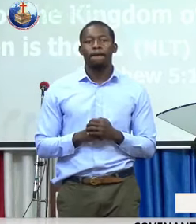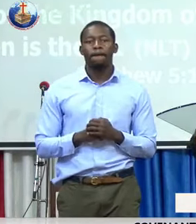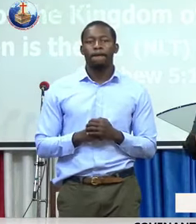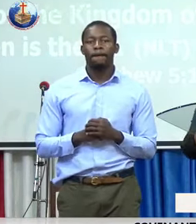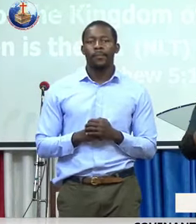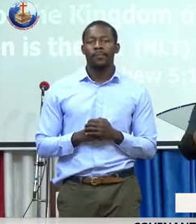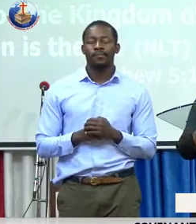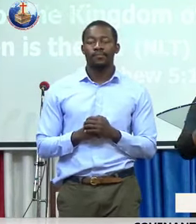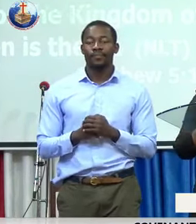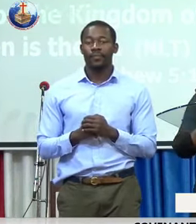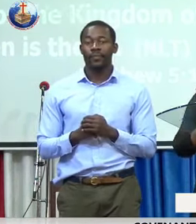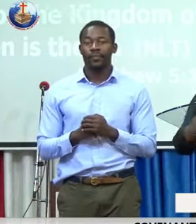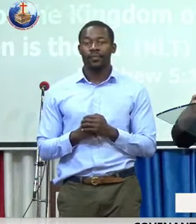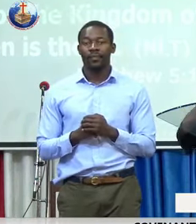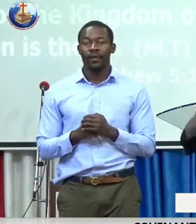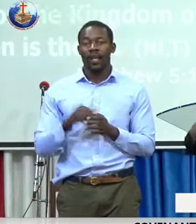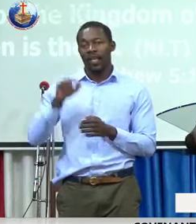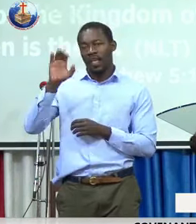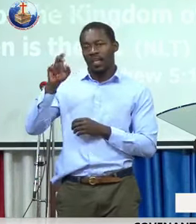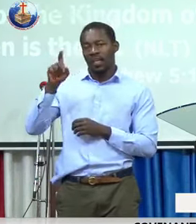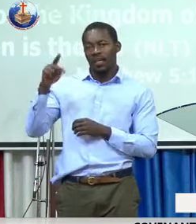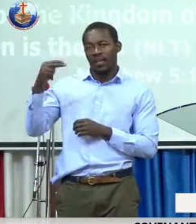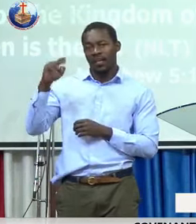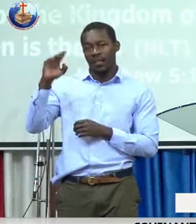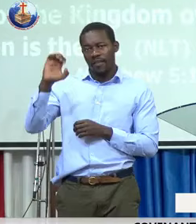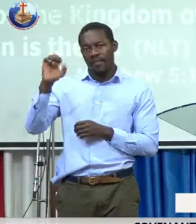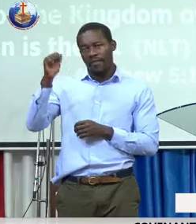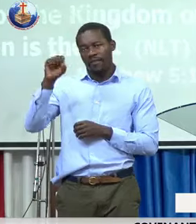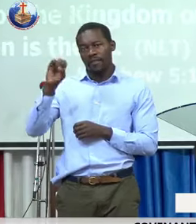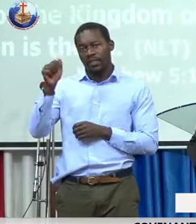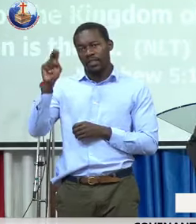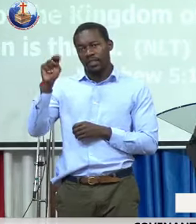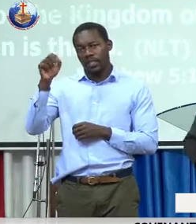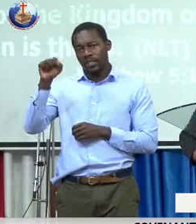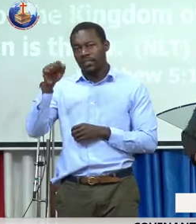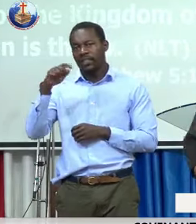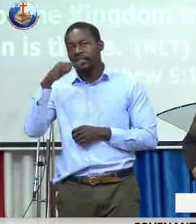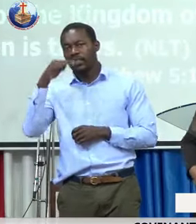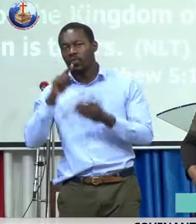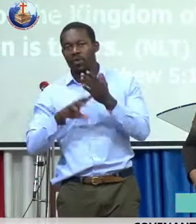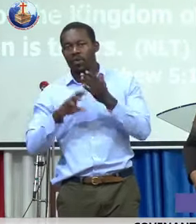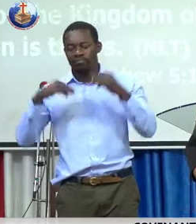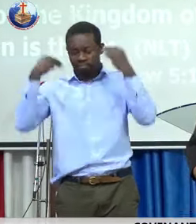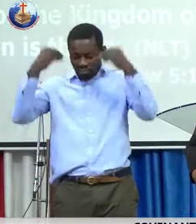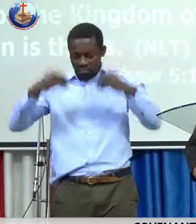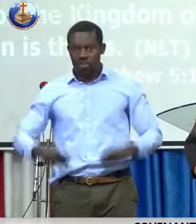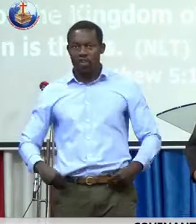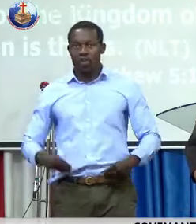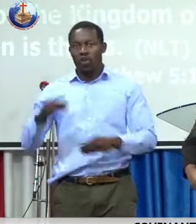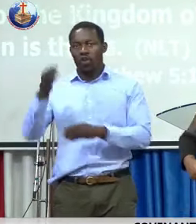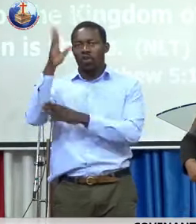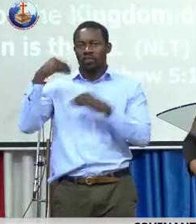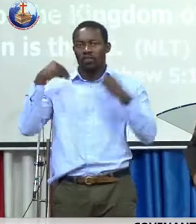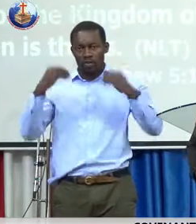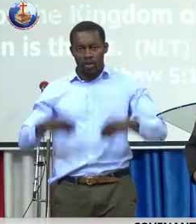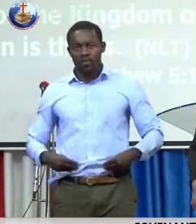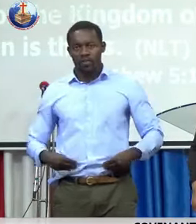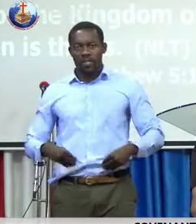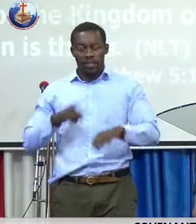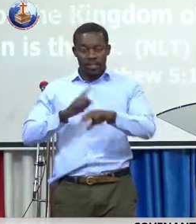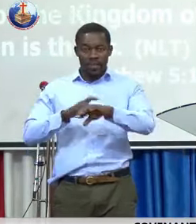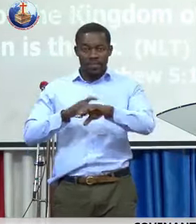imara. Ephesians 6 tells us to put on the full armor of God so that we can stand. And when we have stood, we